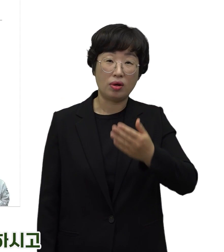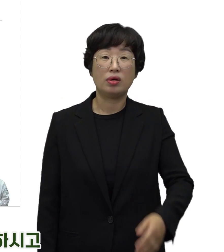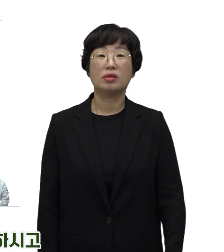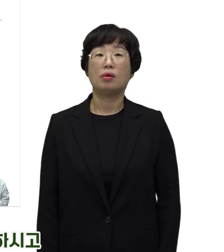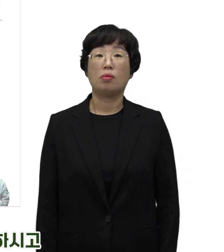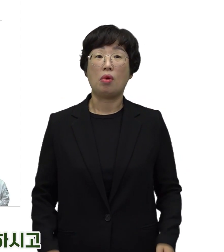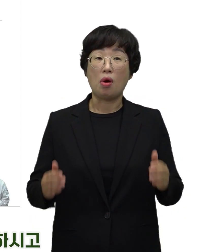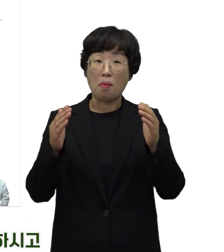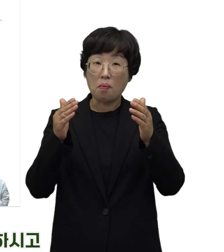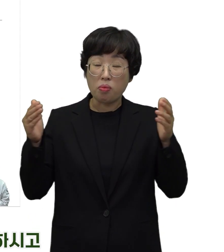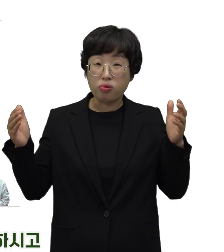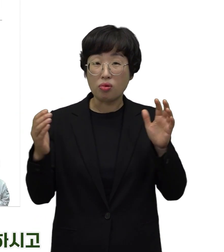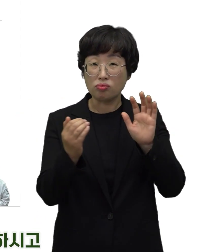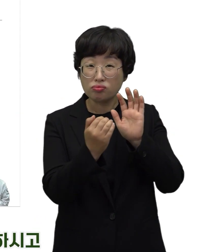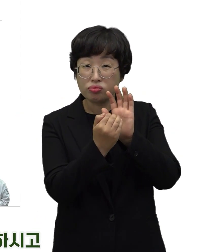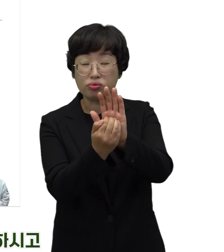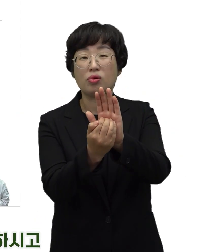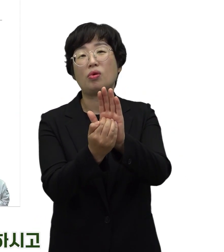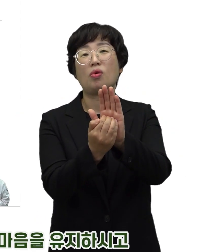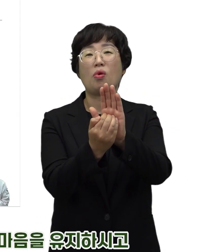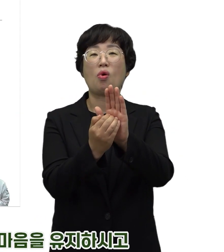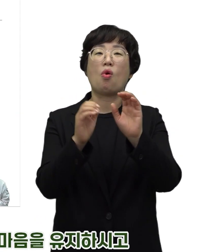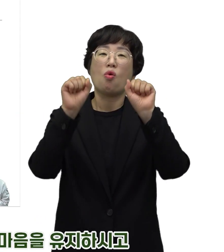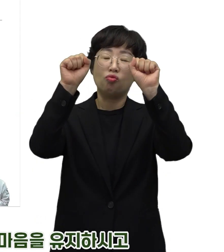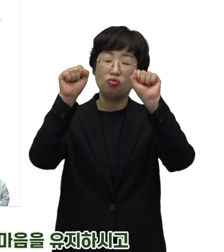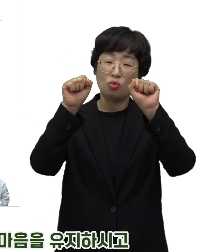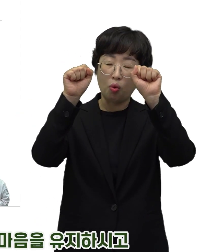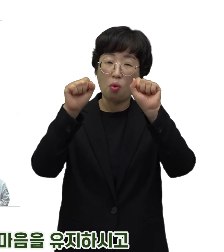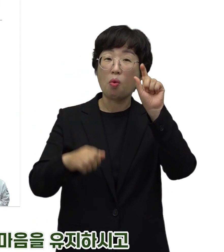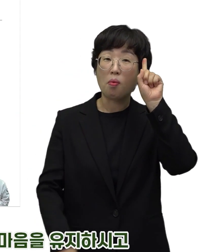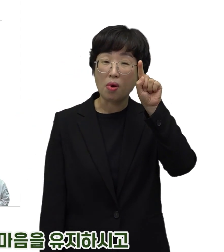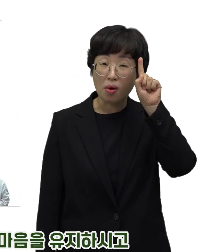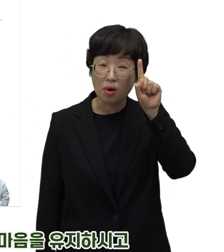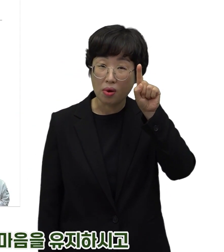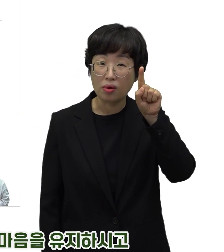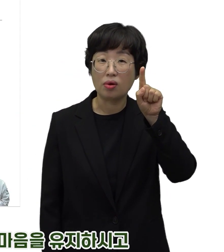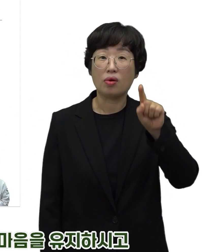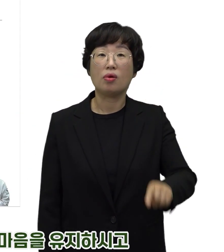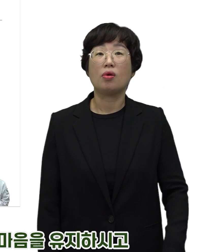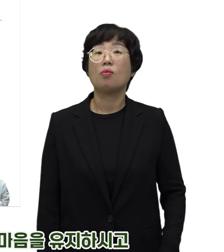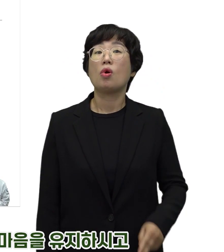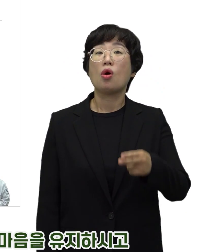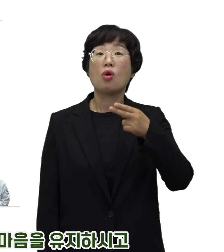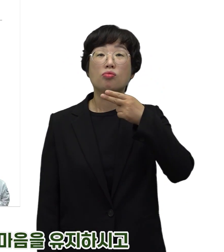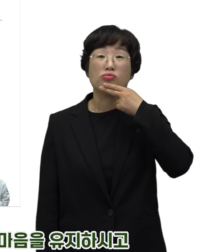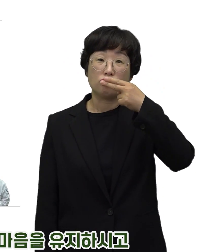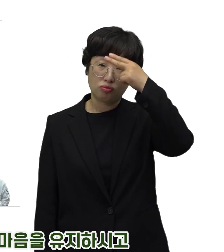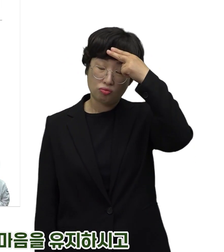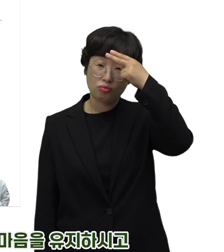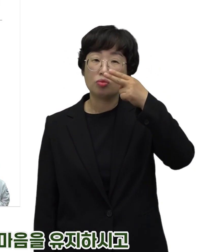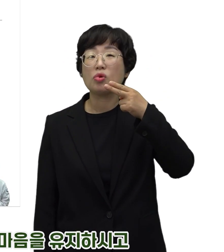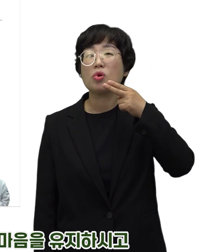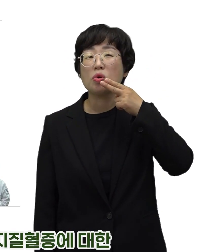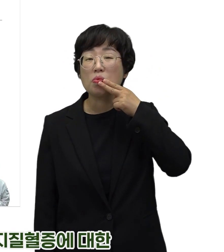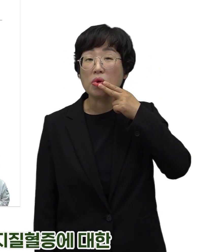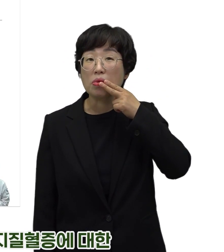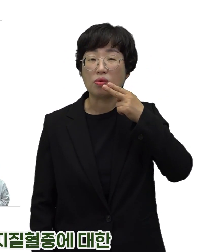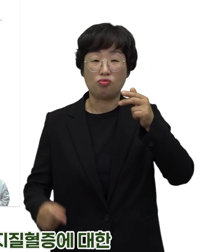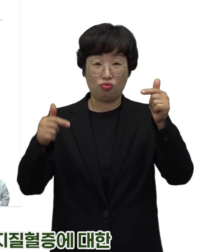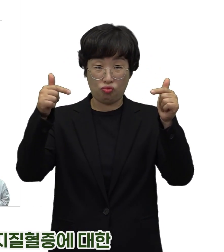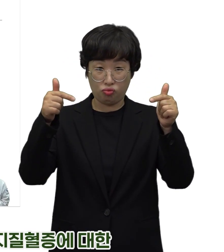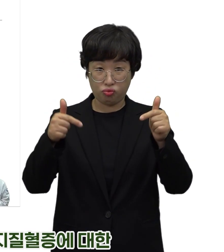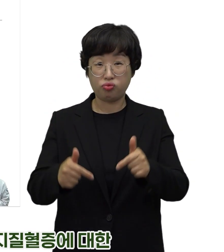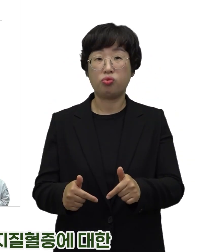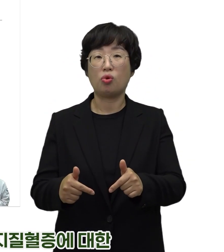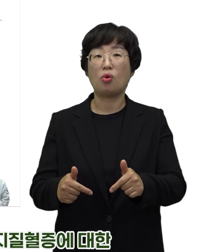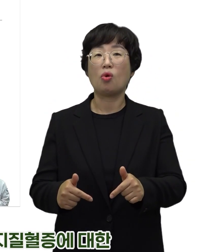지방질을 줄이고 야채를 많이 섭취하시고 스트레스를 잘 관리하셔서 평온한 마음을 유지하시고